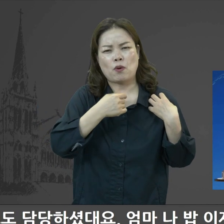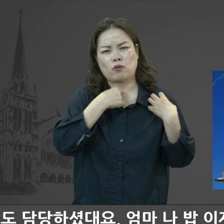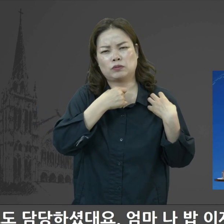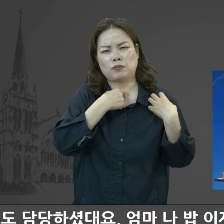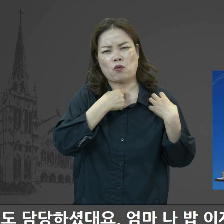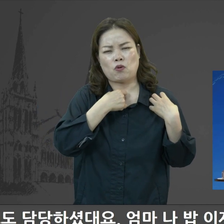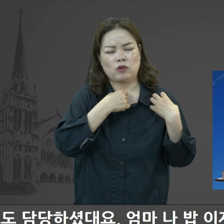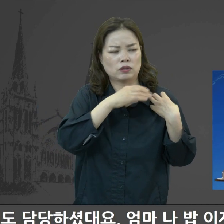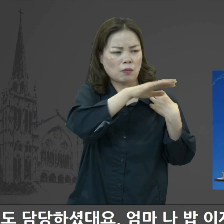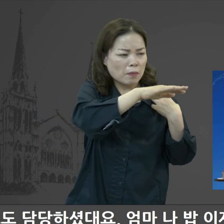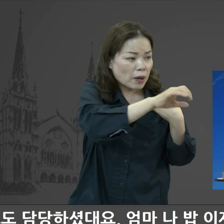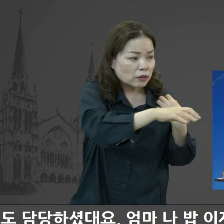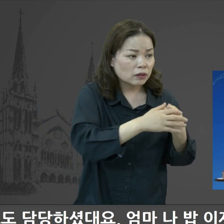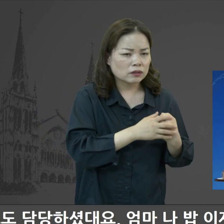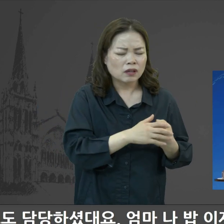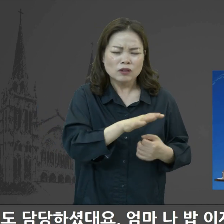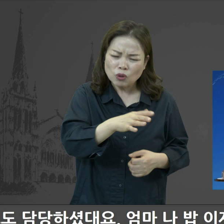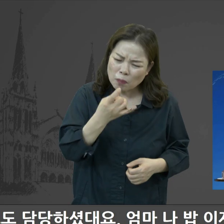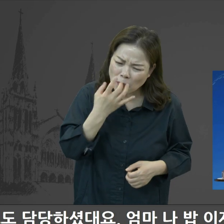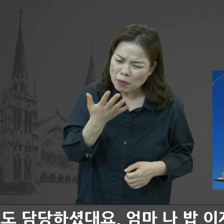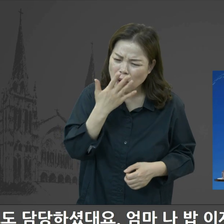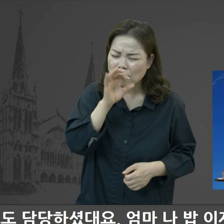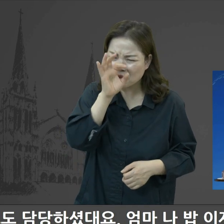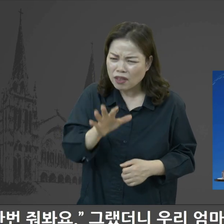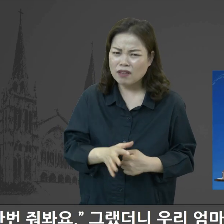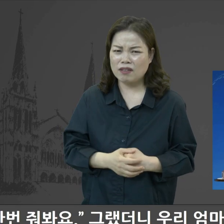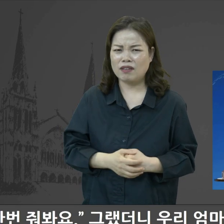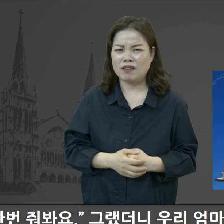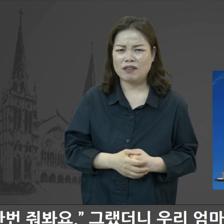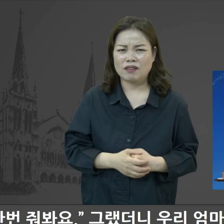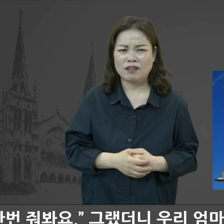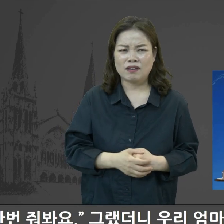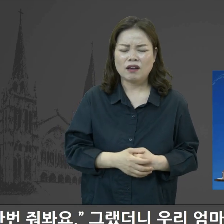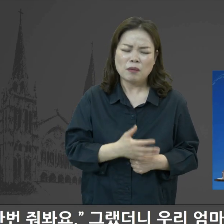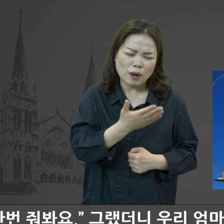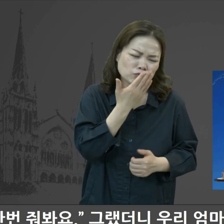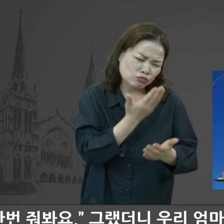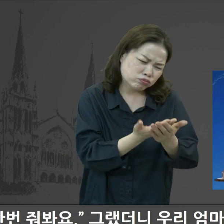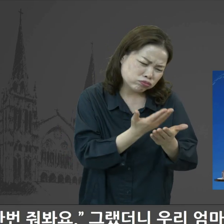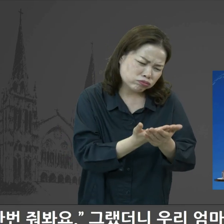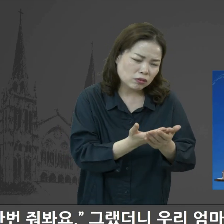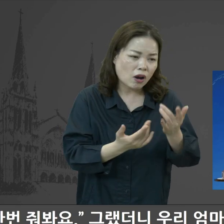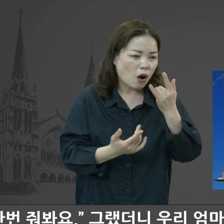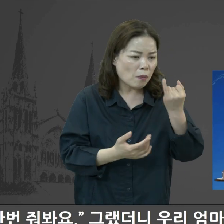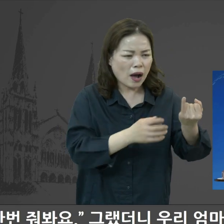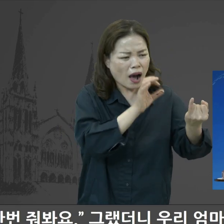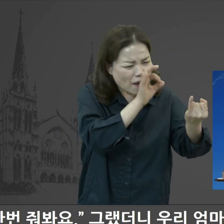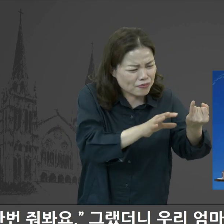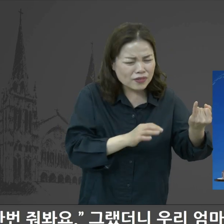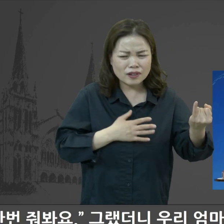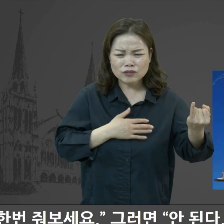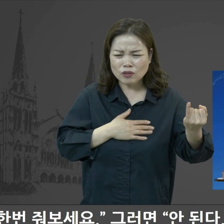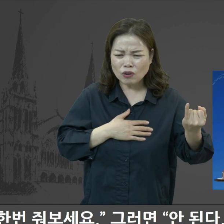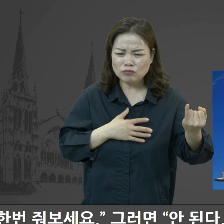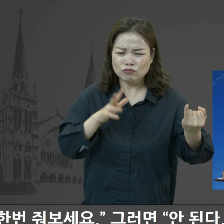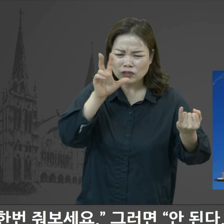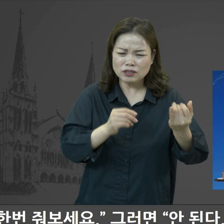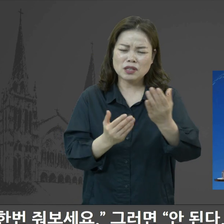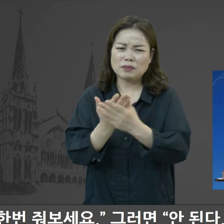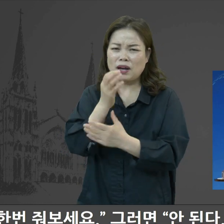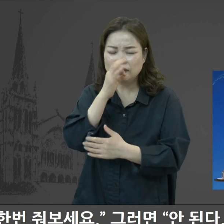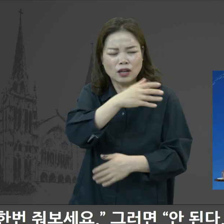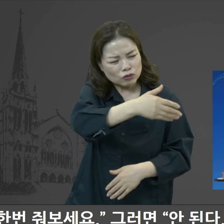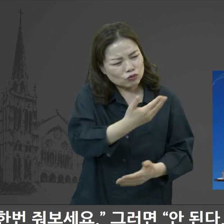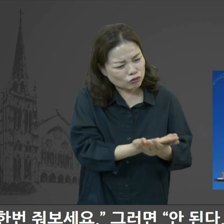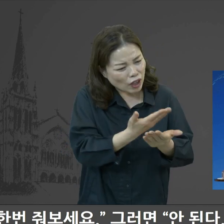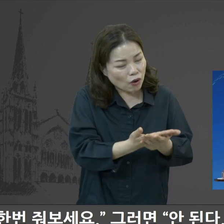한번 줘봐요. 그랬더니 우리 엄마가 너 밥 먹으면 안 되잖아. 밥 한번 줘보세요. 우리 엄마 안 된다. 너 이거 먹고 탈려면 큰일 난다.